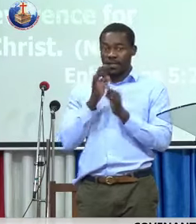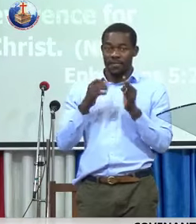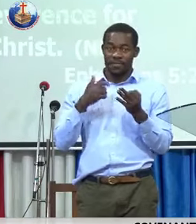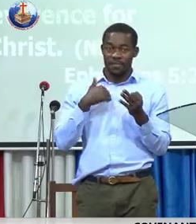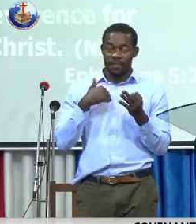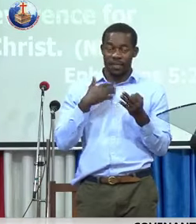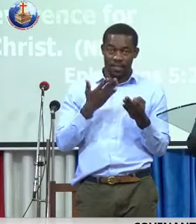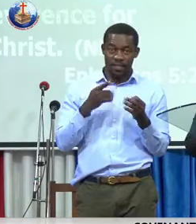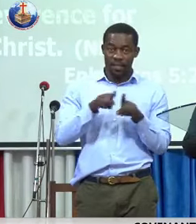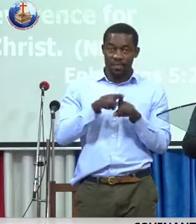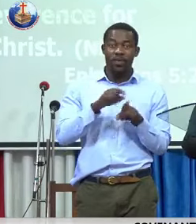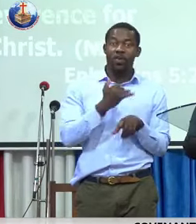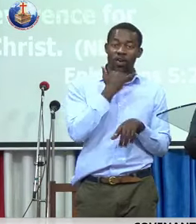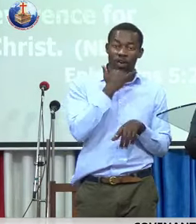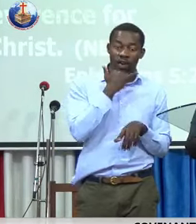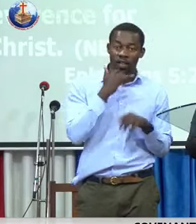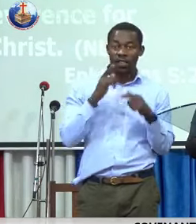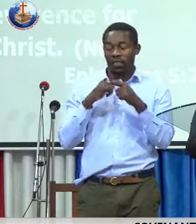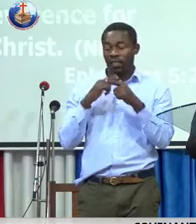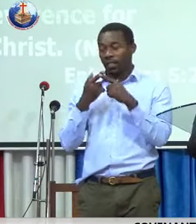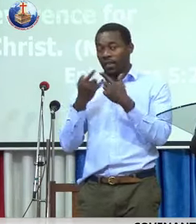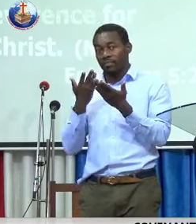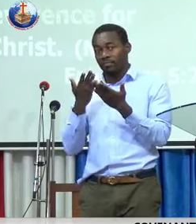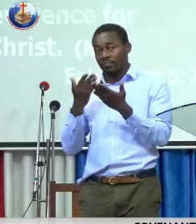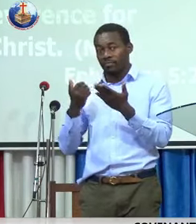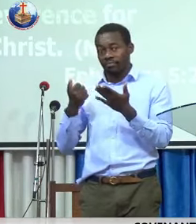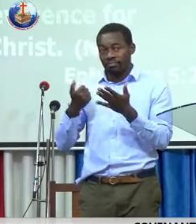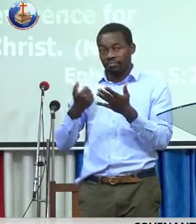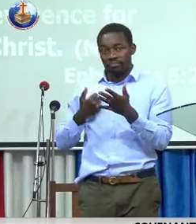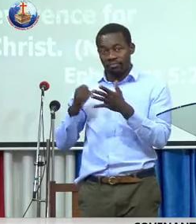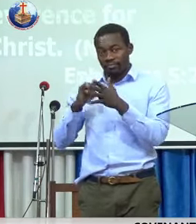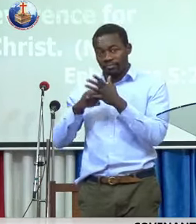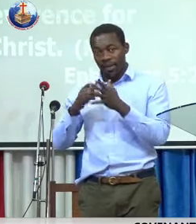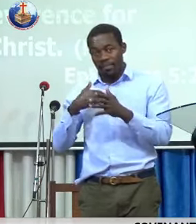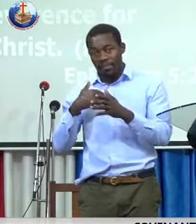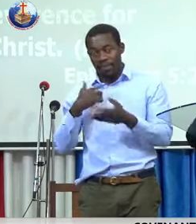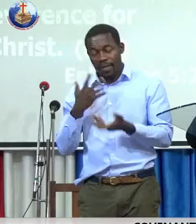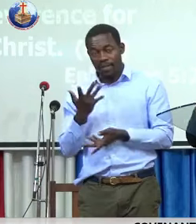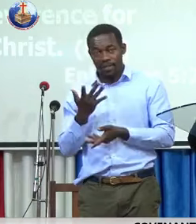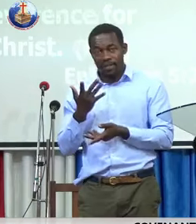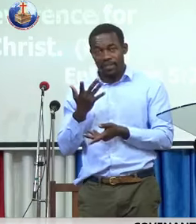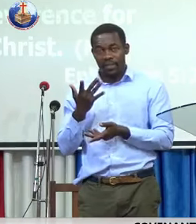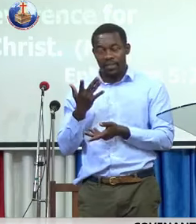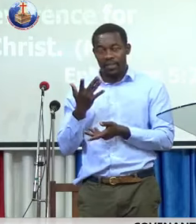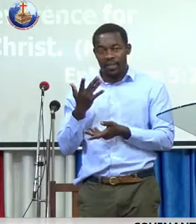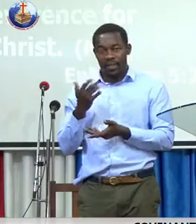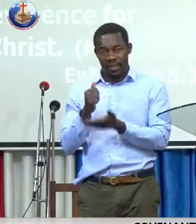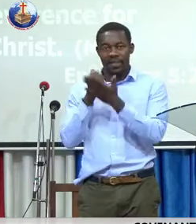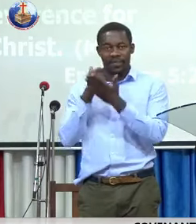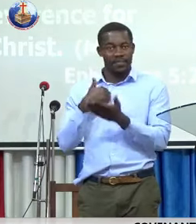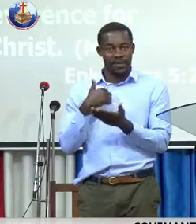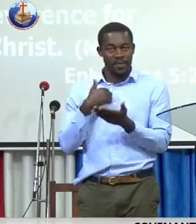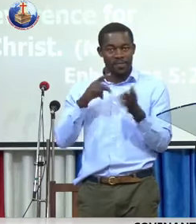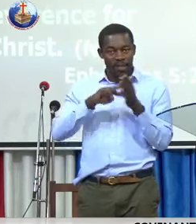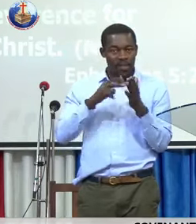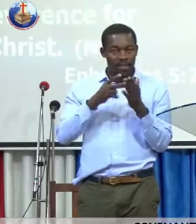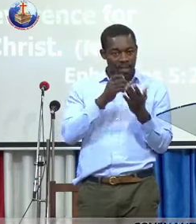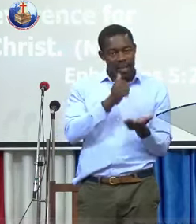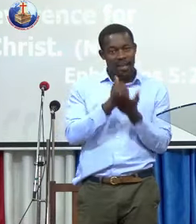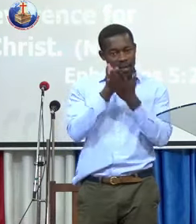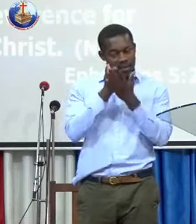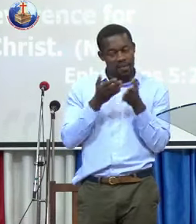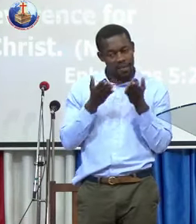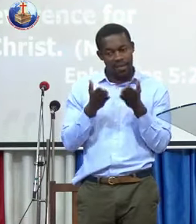that. Kama kitu hakiendi vizuri, basi nafaa nirekebishe. So we are to take correction. Kwa hivyo tunafaa kuchukua marekebisho. And